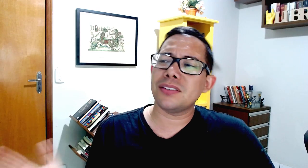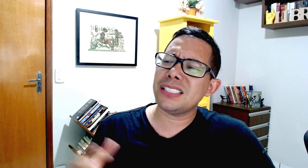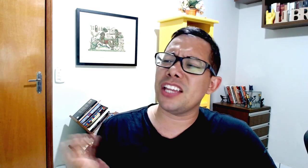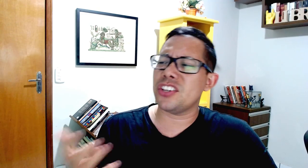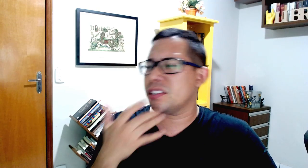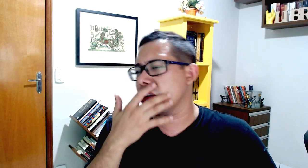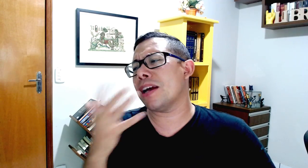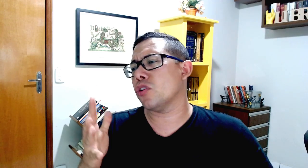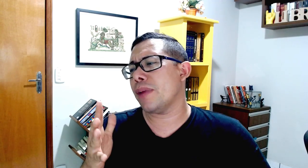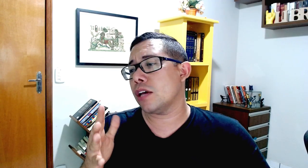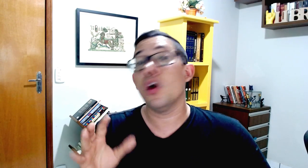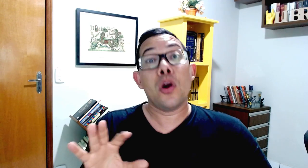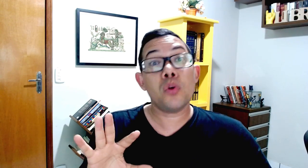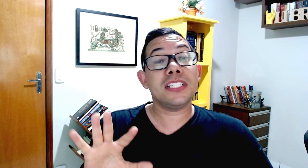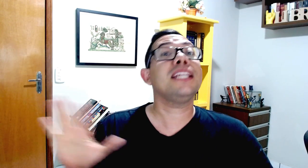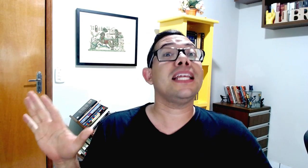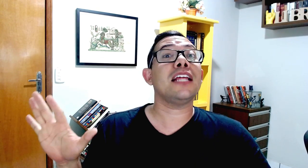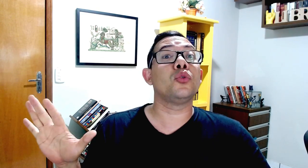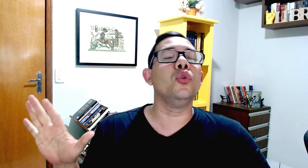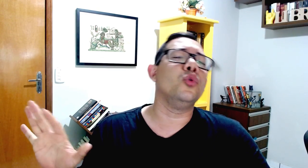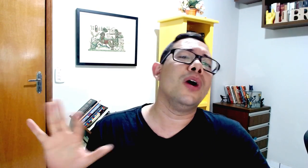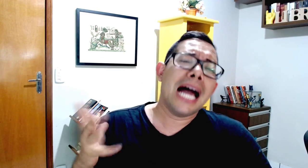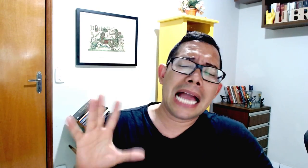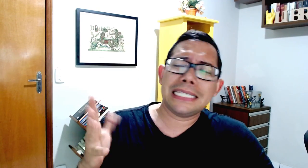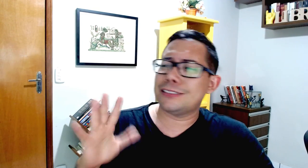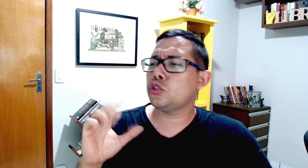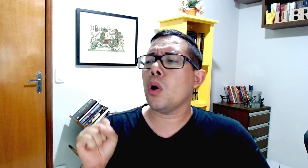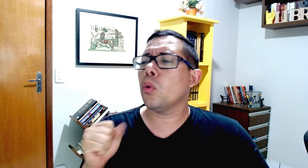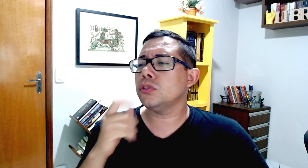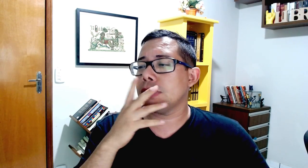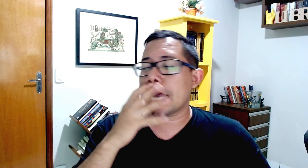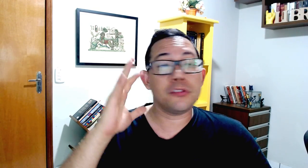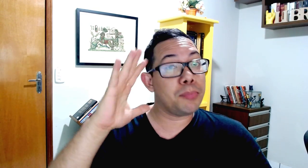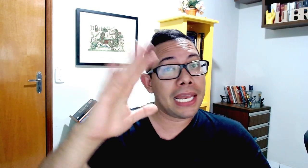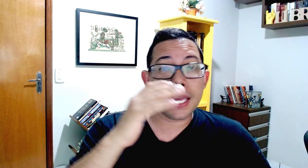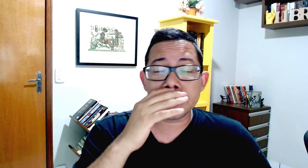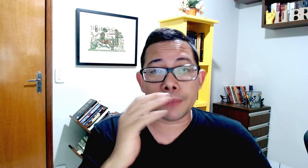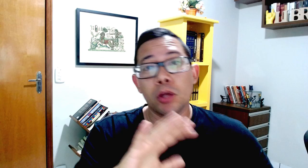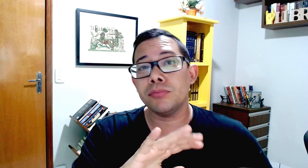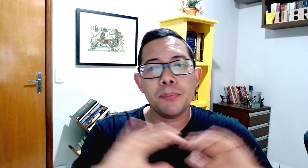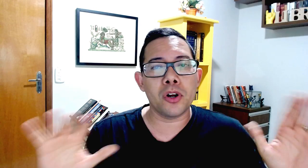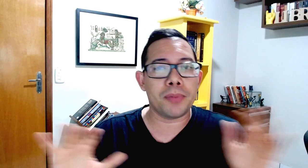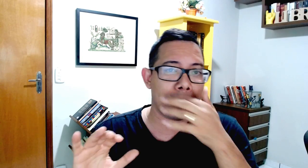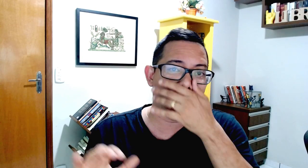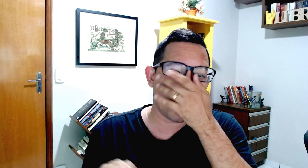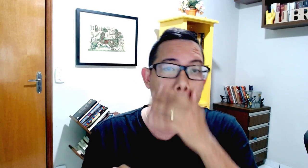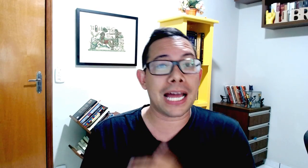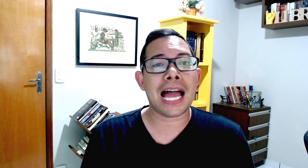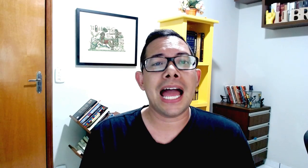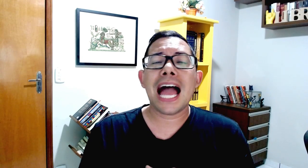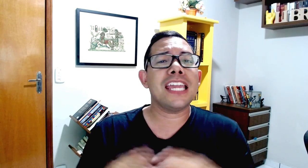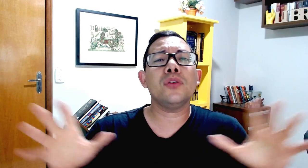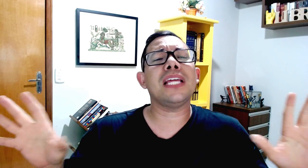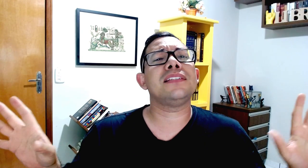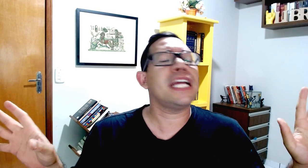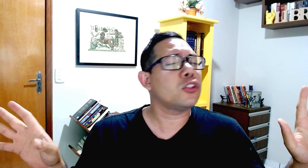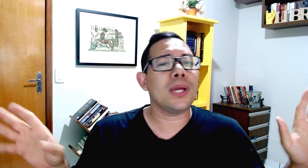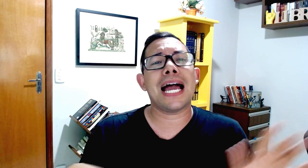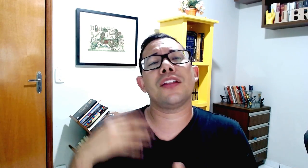comentários se entende rendeu mais ou menos conseguir entender tudo a Jesus é o sol um cidade Beleza não tem problema nenhum tá aqui não tem certo